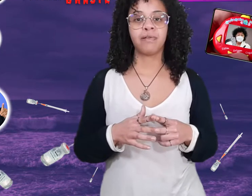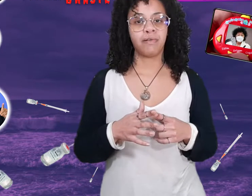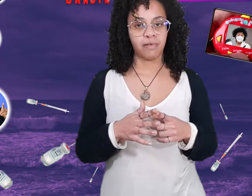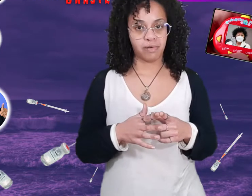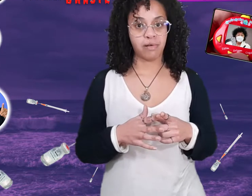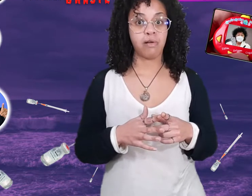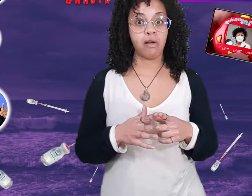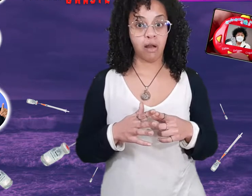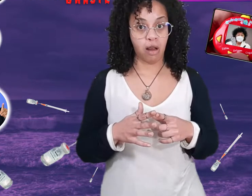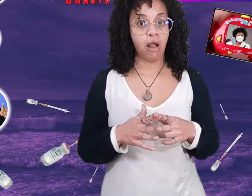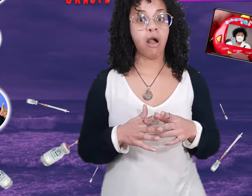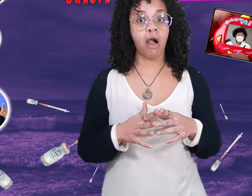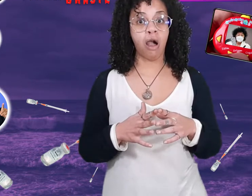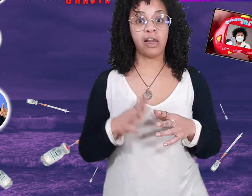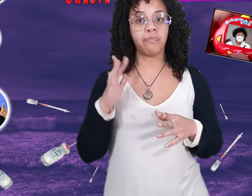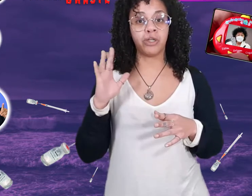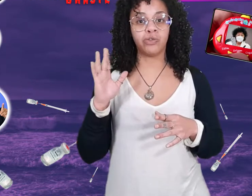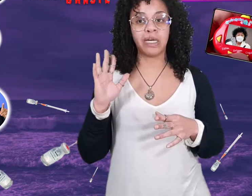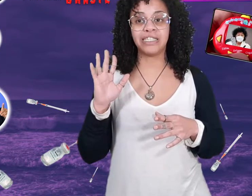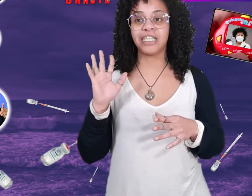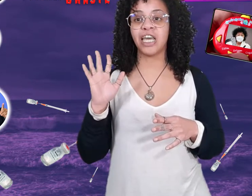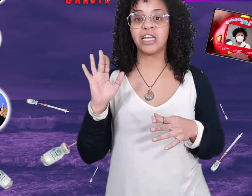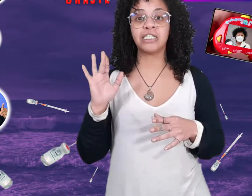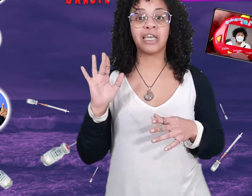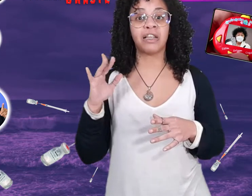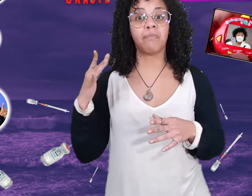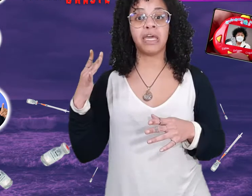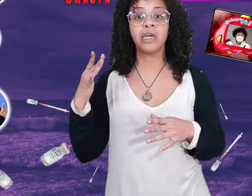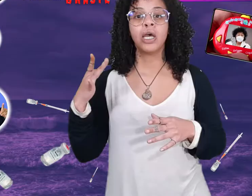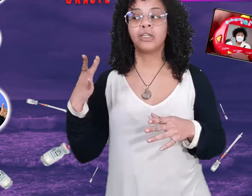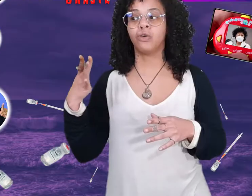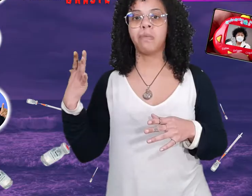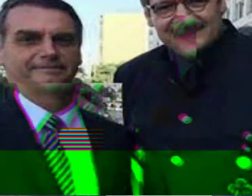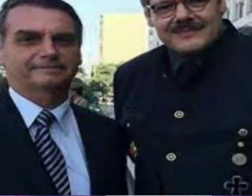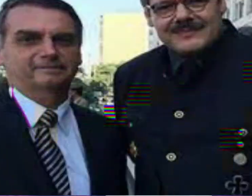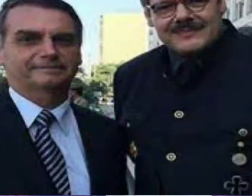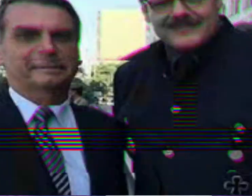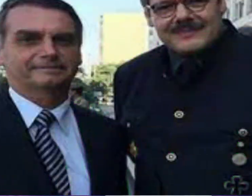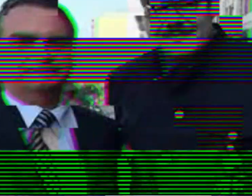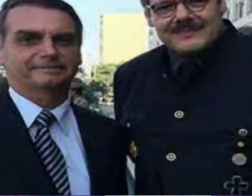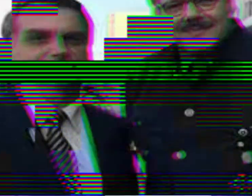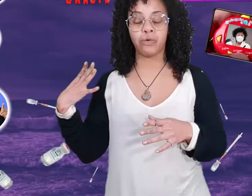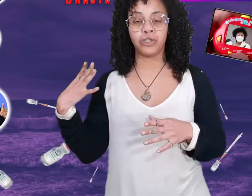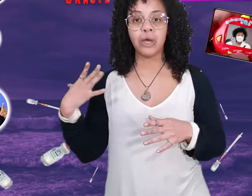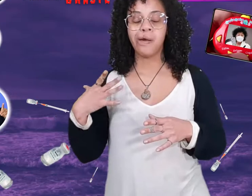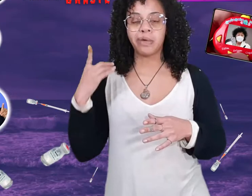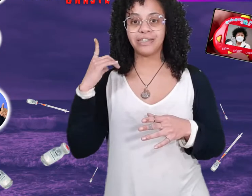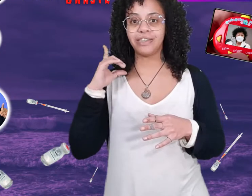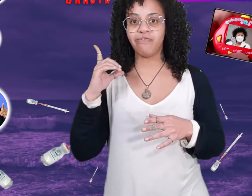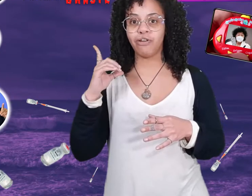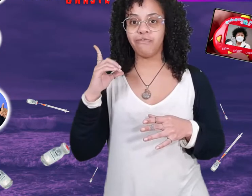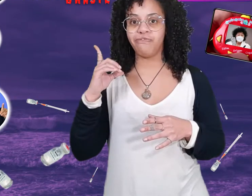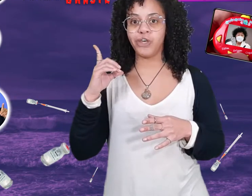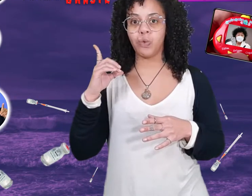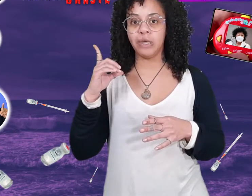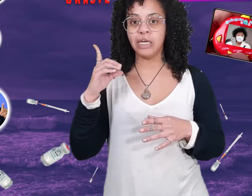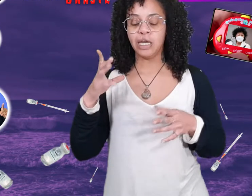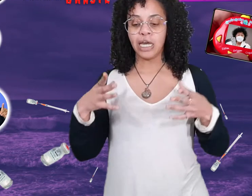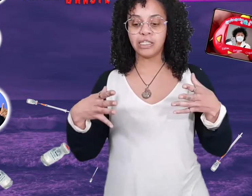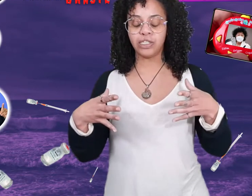fez um discurso forte, né? Aham, lembrou de umas cenas que também estão no background do background. Porque se for um filme,